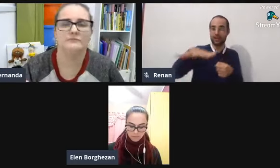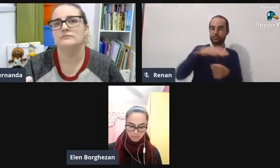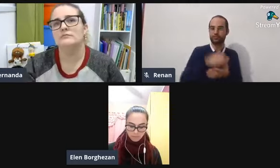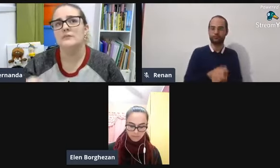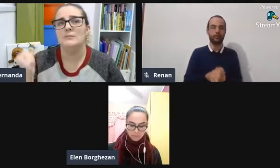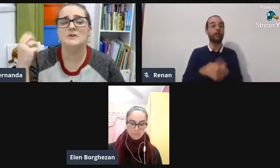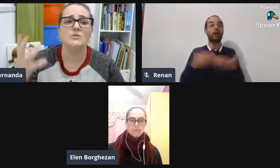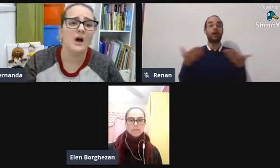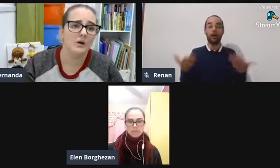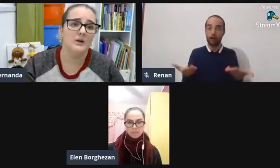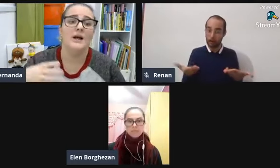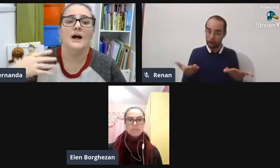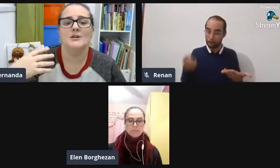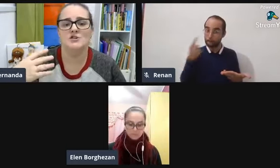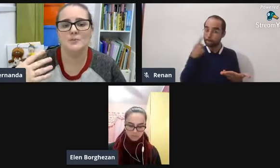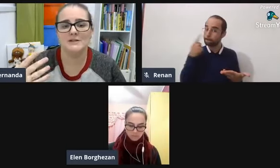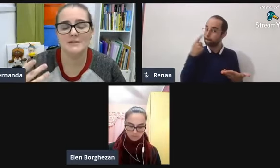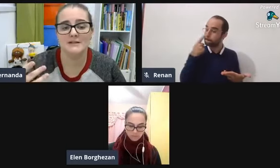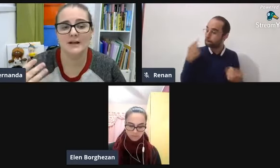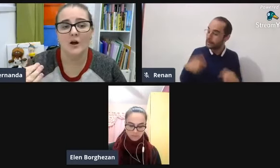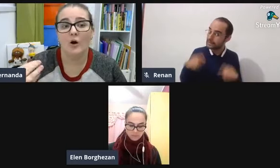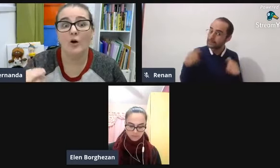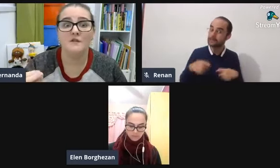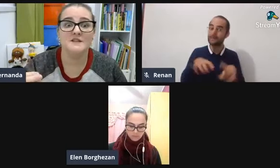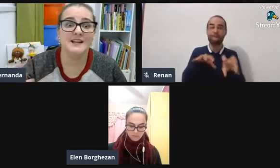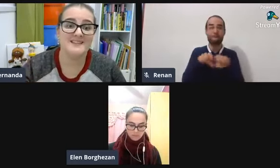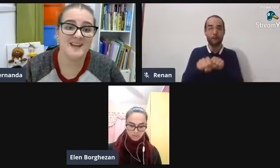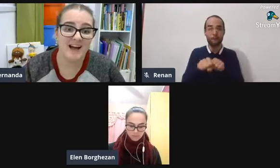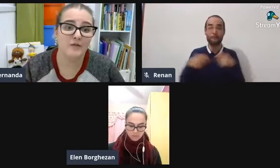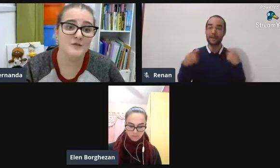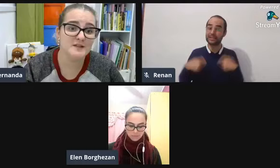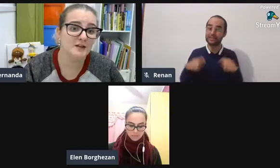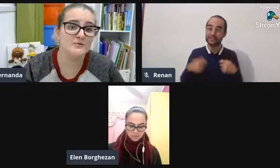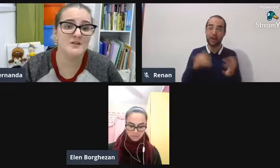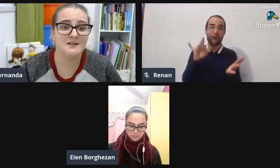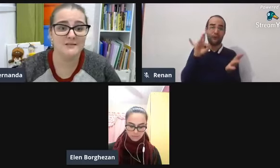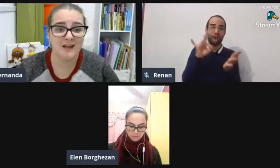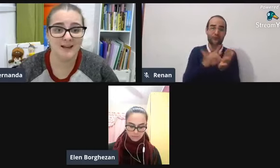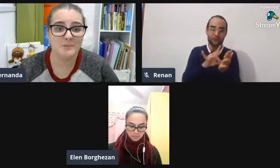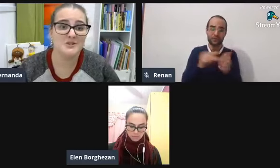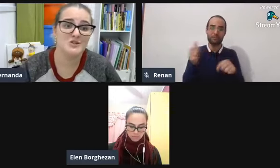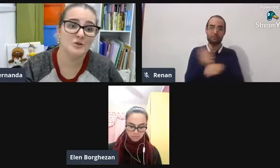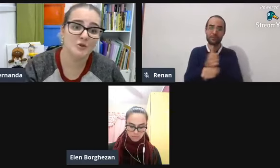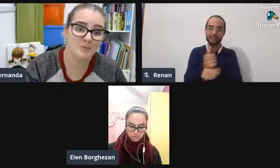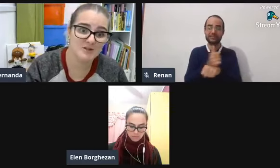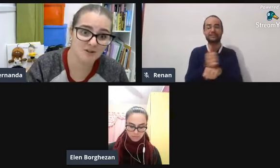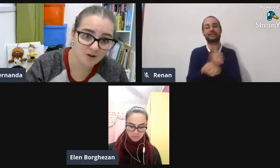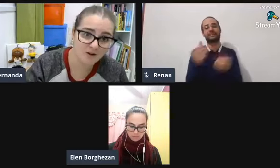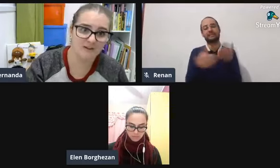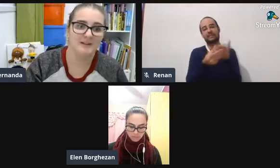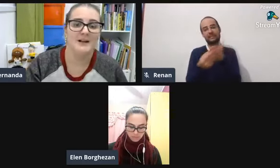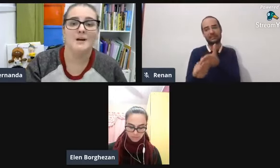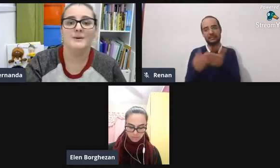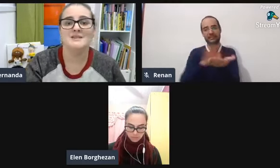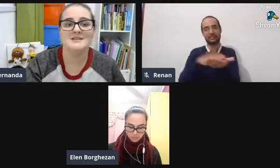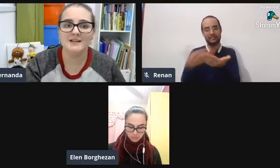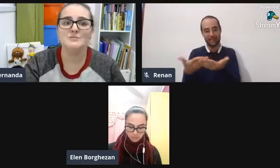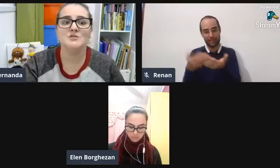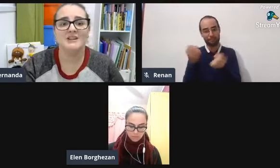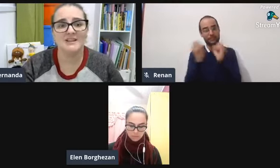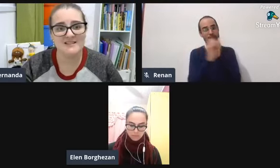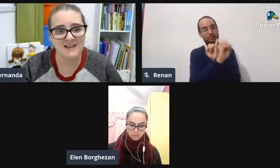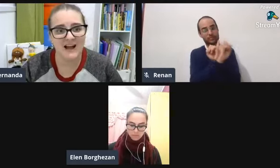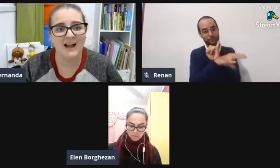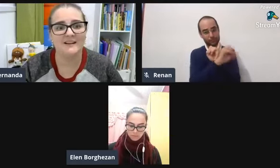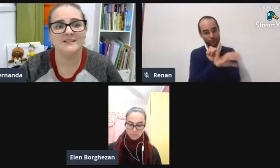formação. Pessoal, a gente precisa oficializar a função de guia intérprete e instrutor mediador.